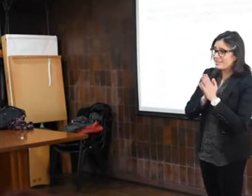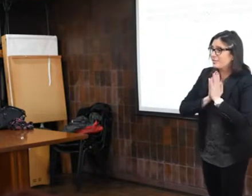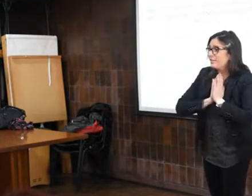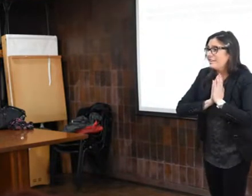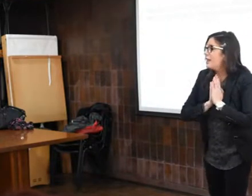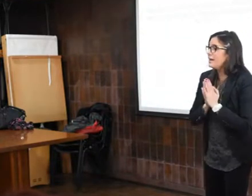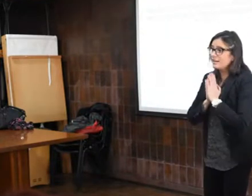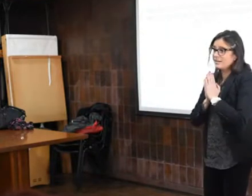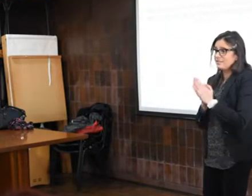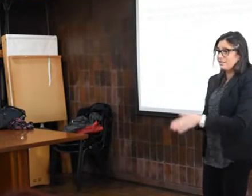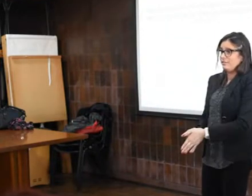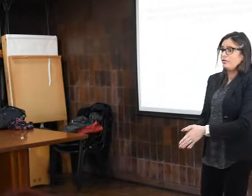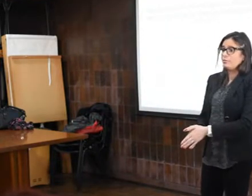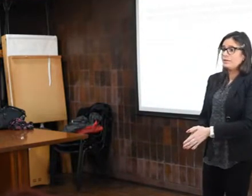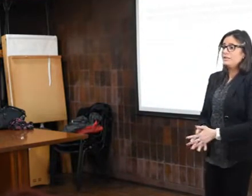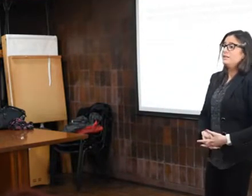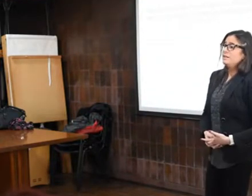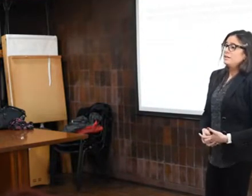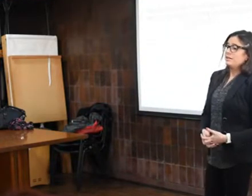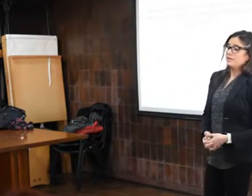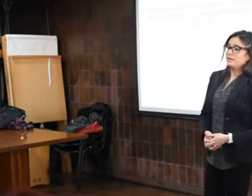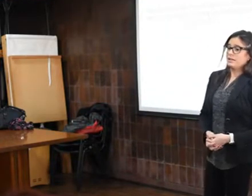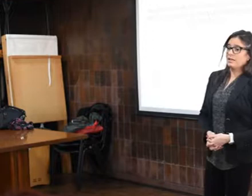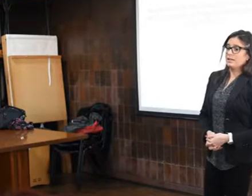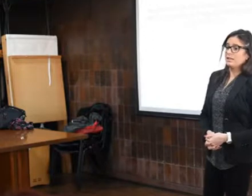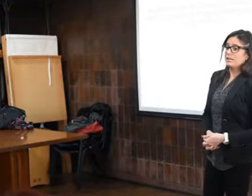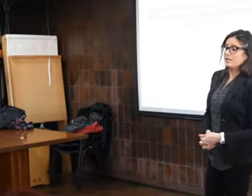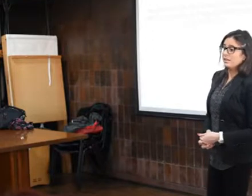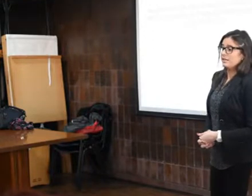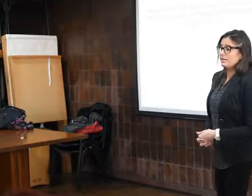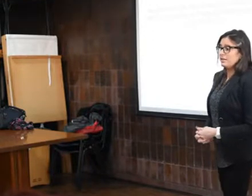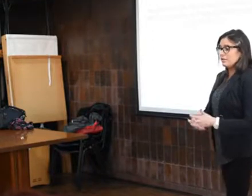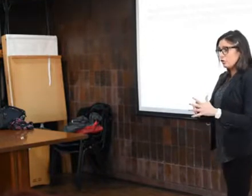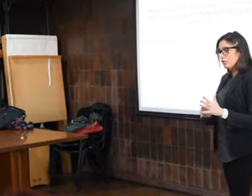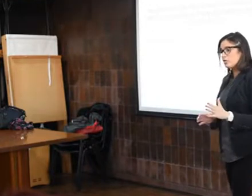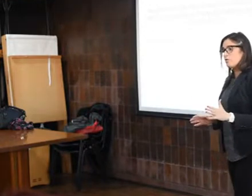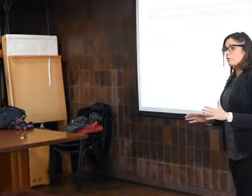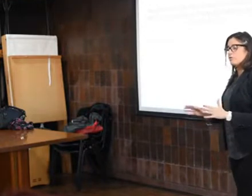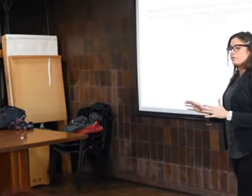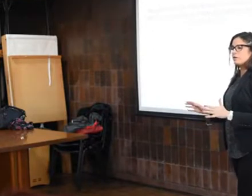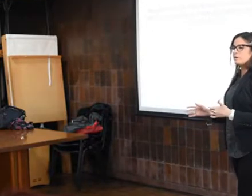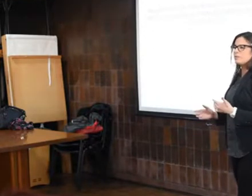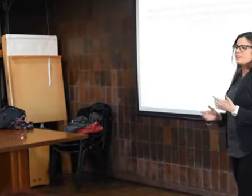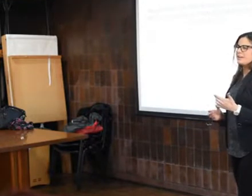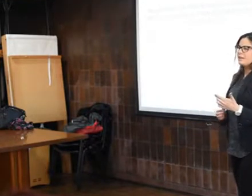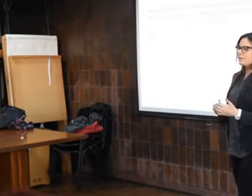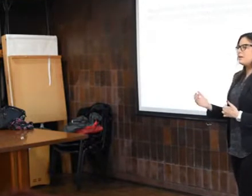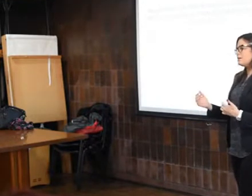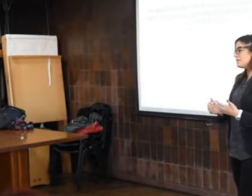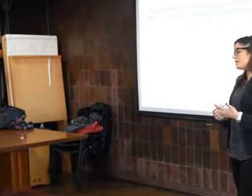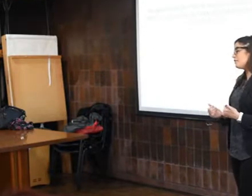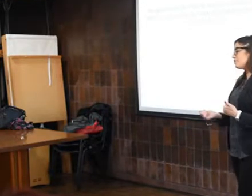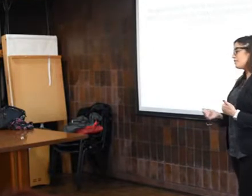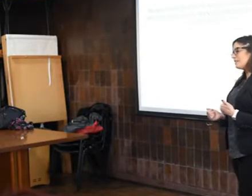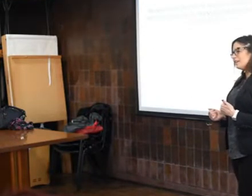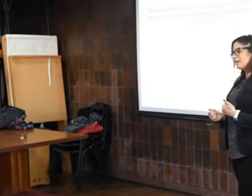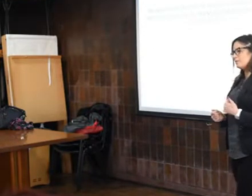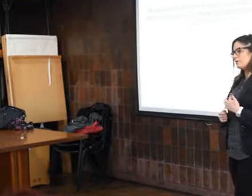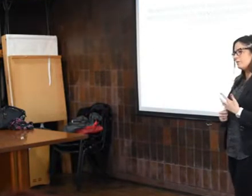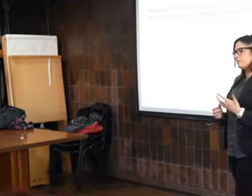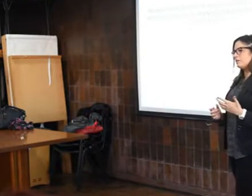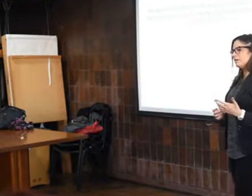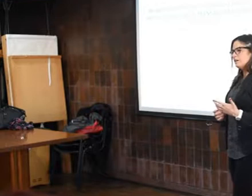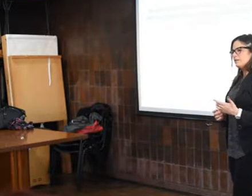en el informe todo esto es un procedimiento atrás porque imagínense qué feo sería